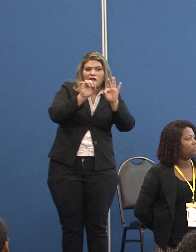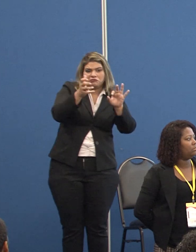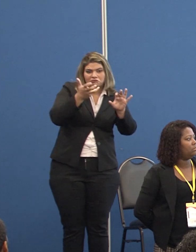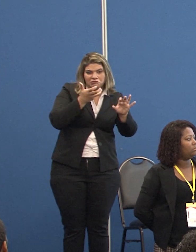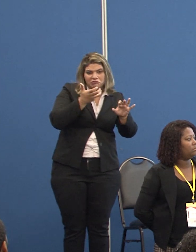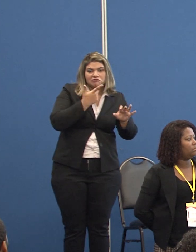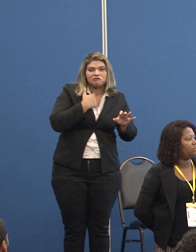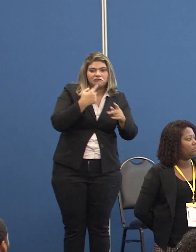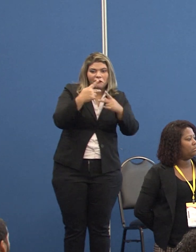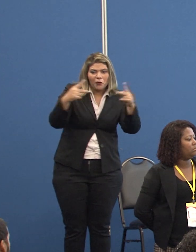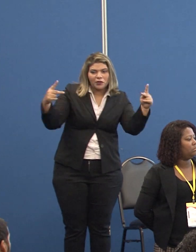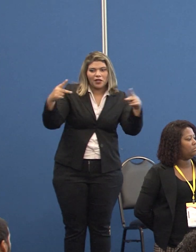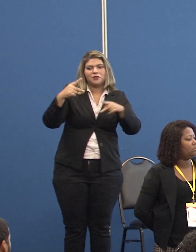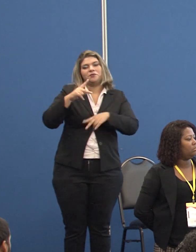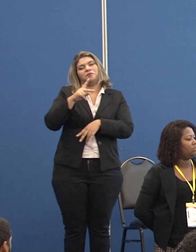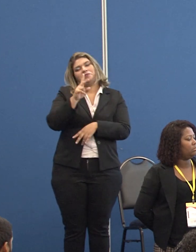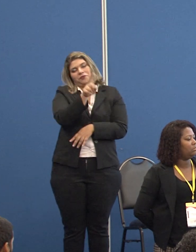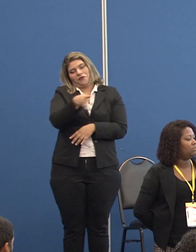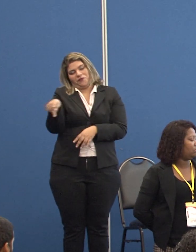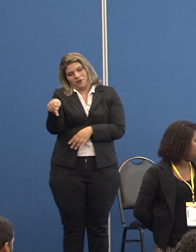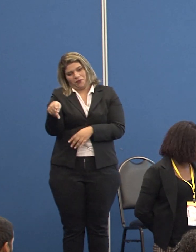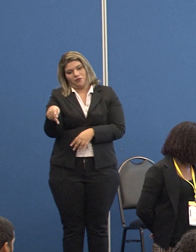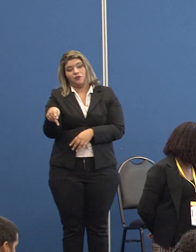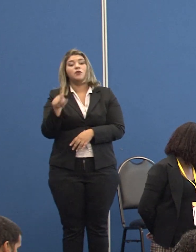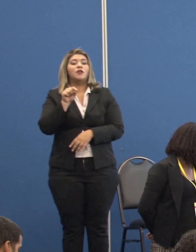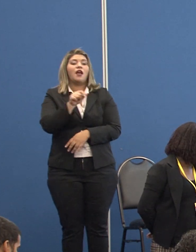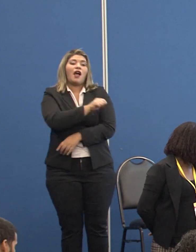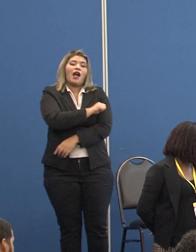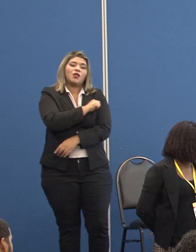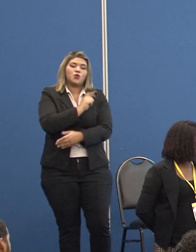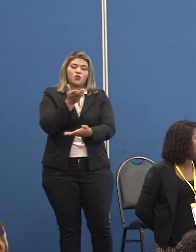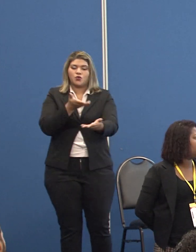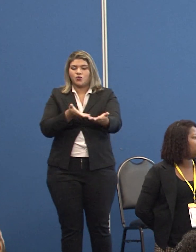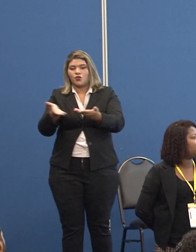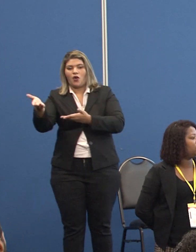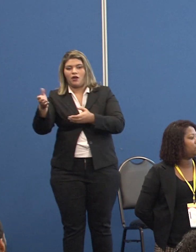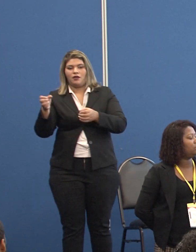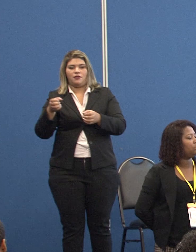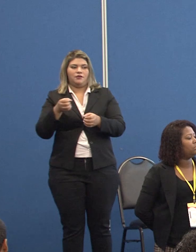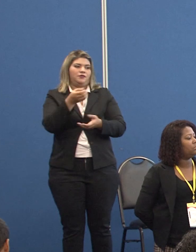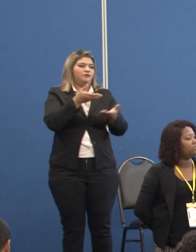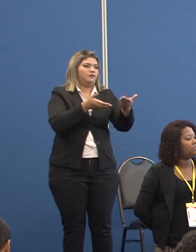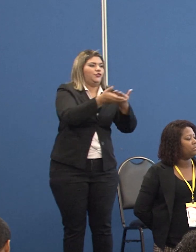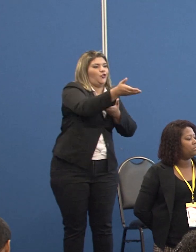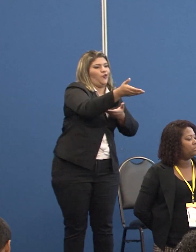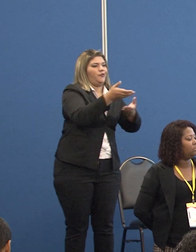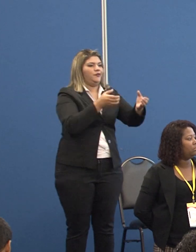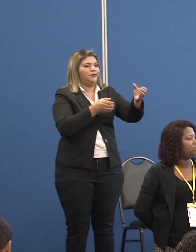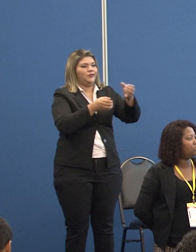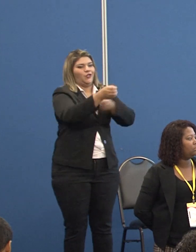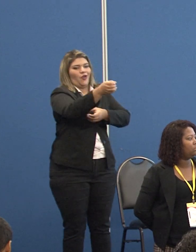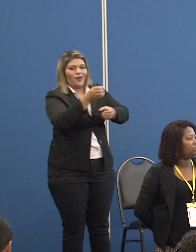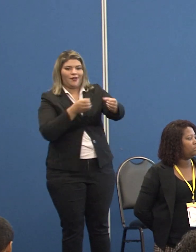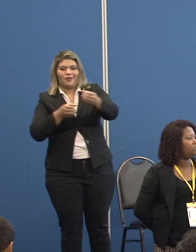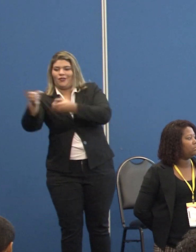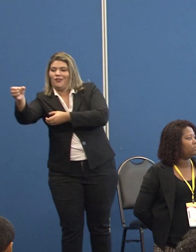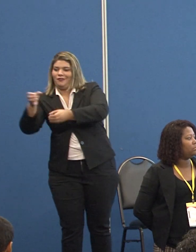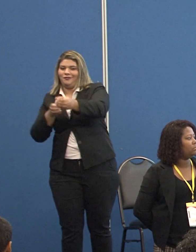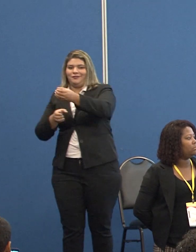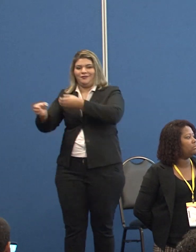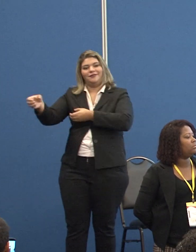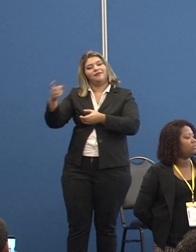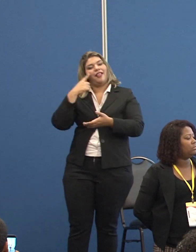seu desejo. E aí os alunos eles podem trocar essas garrafas entre si e fazer a leitura e ir anotando, construir um